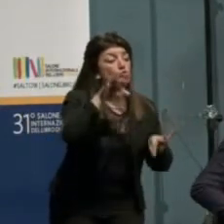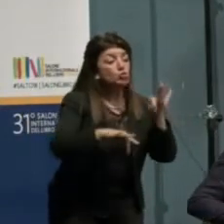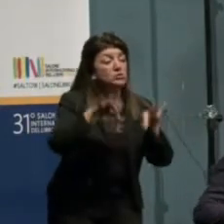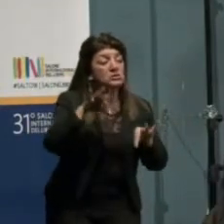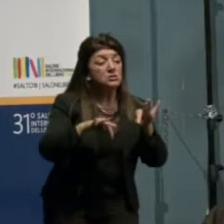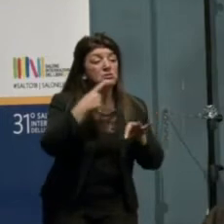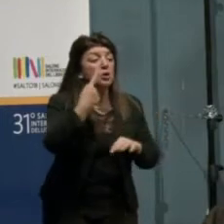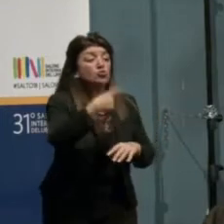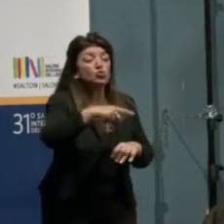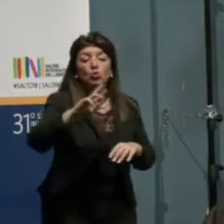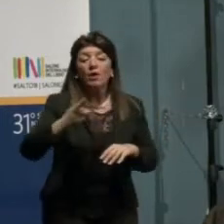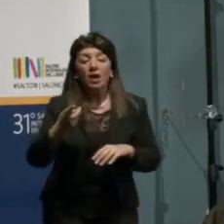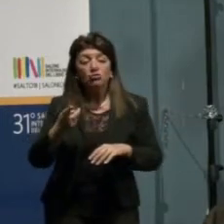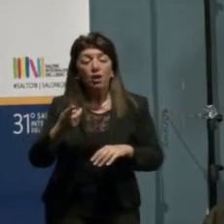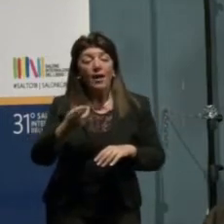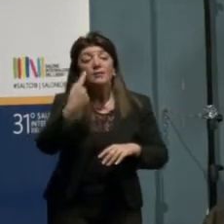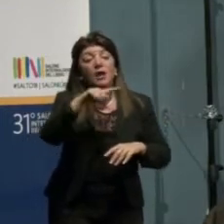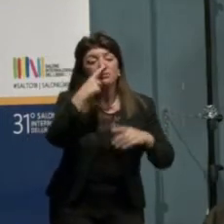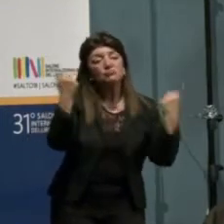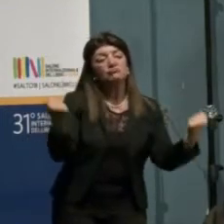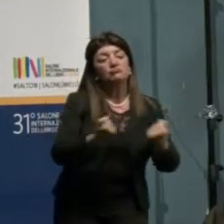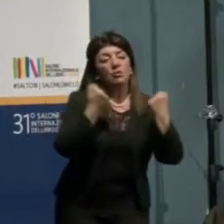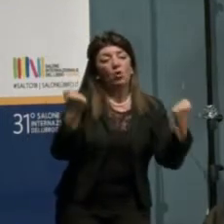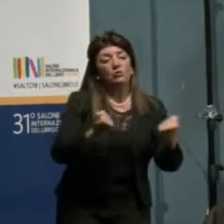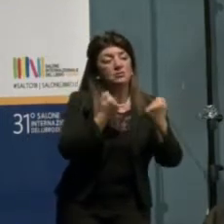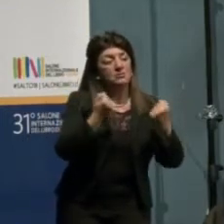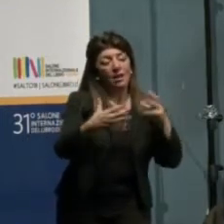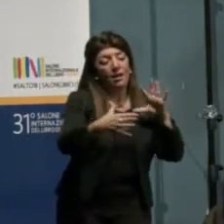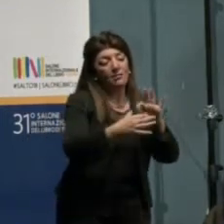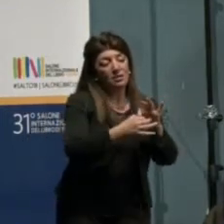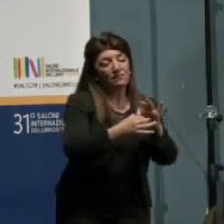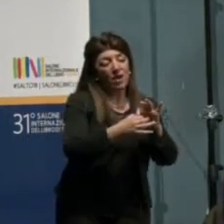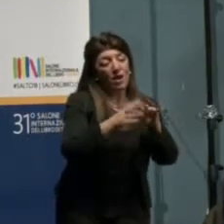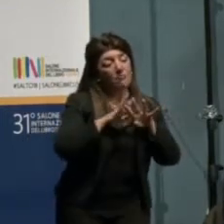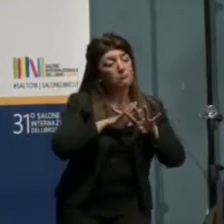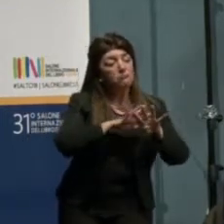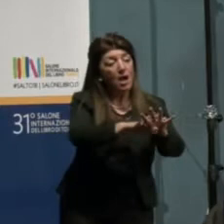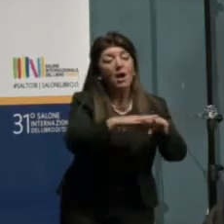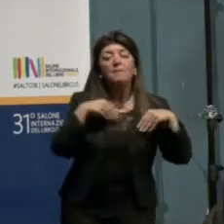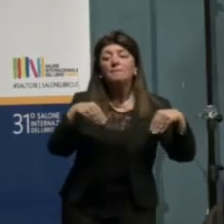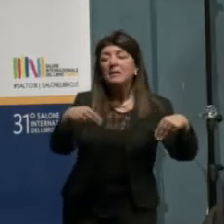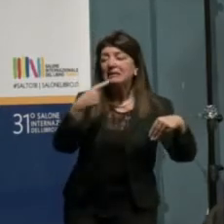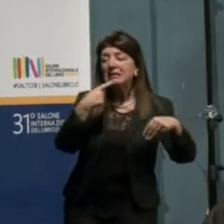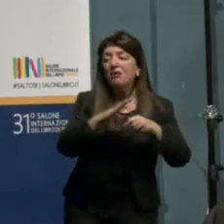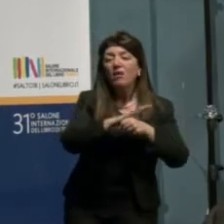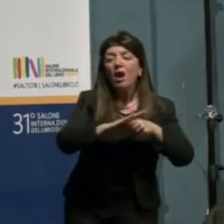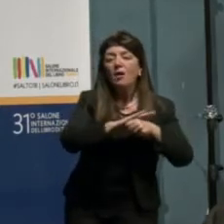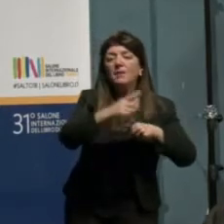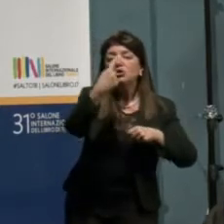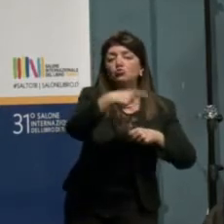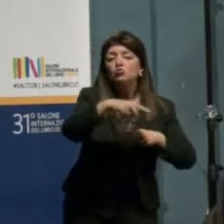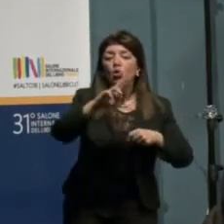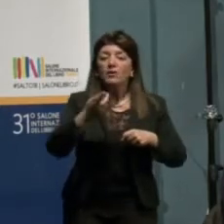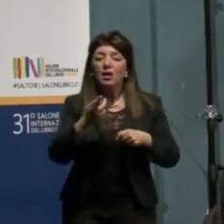l'occasione di questa iniziativa a questa iniziativa partecipata la famiglia di giulia del genere la quale tra